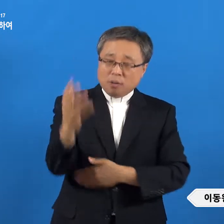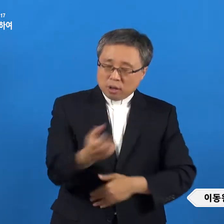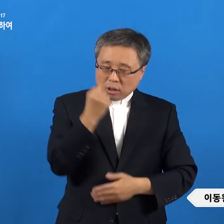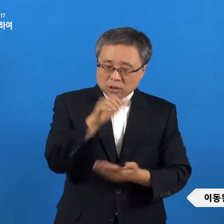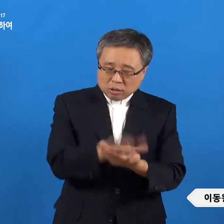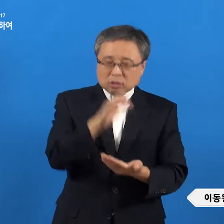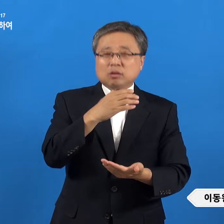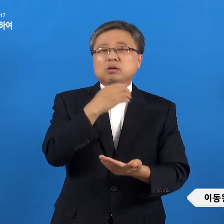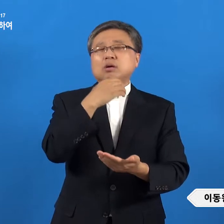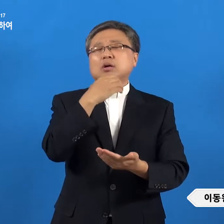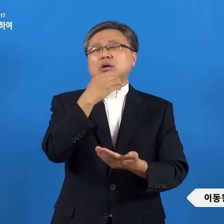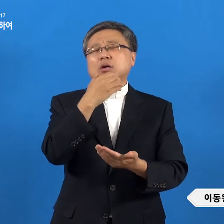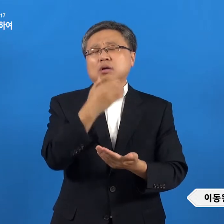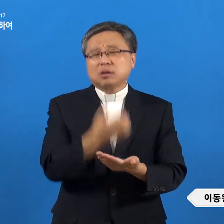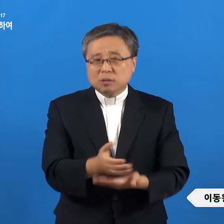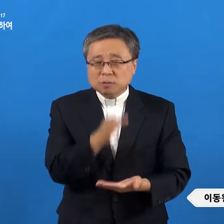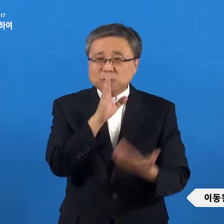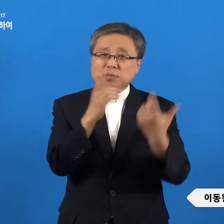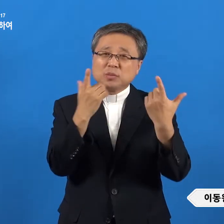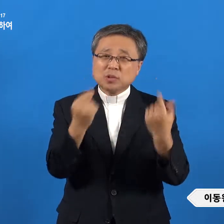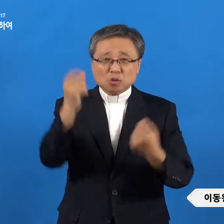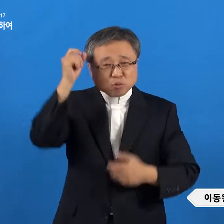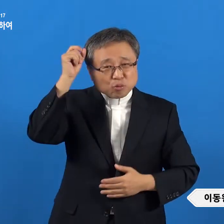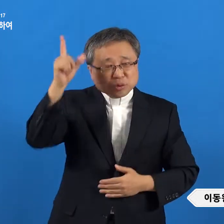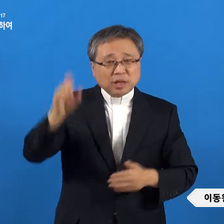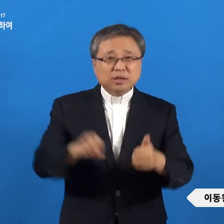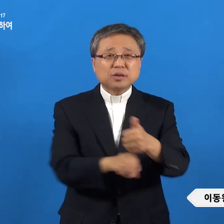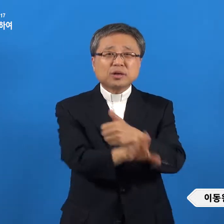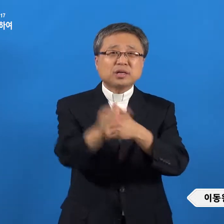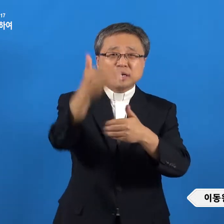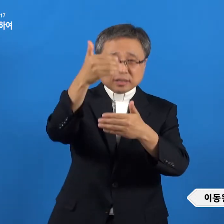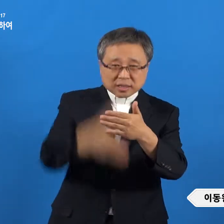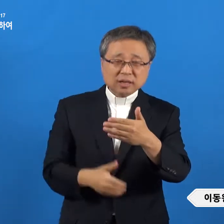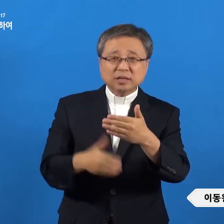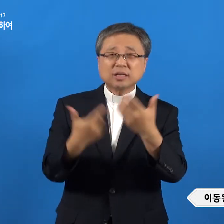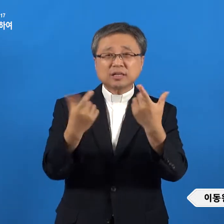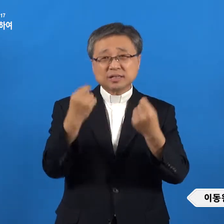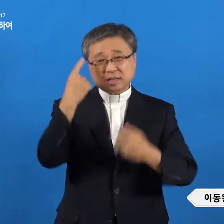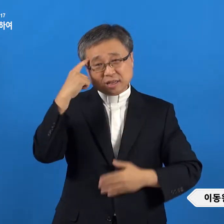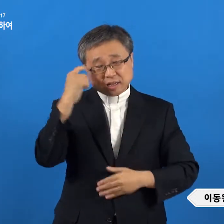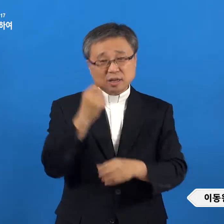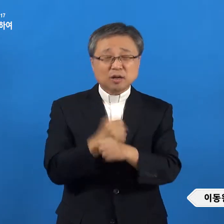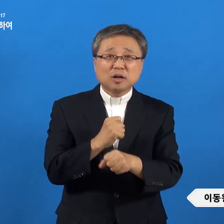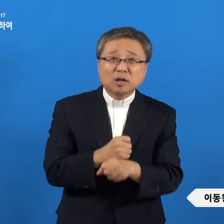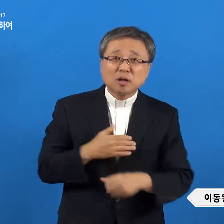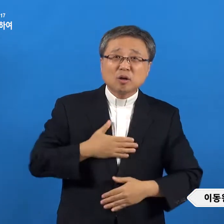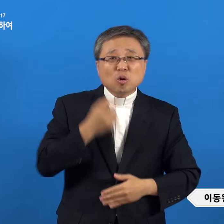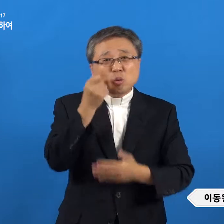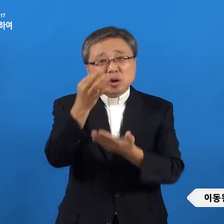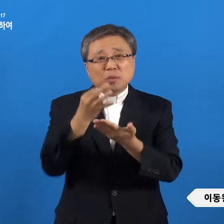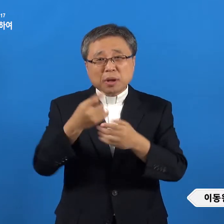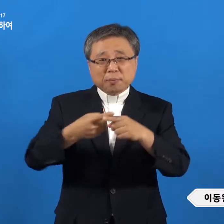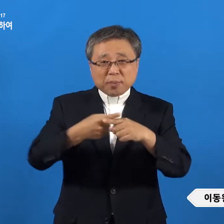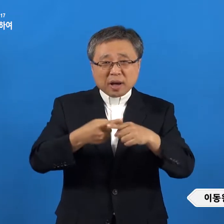감동들, 그렇지, 스폴전은 위대한 영향을 남겼어. 또 이런 생각이 나요. 그가 월급의 절반씩을